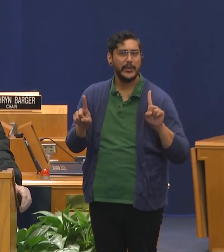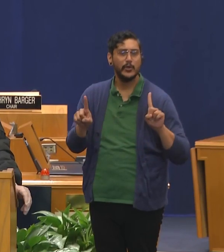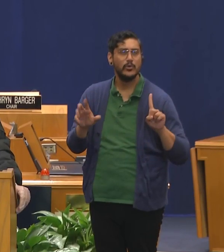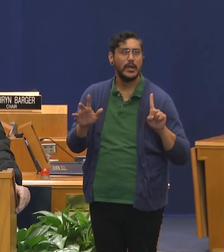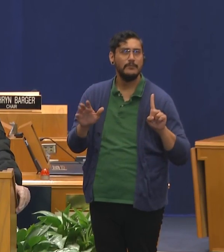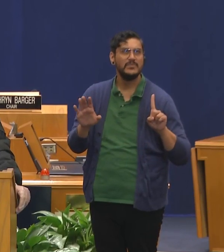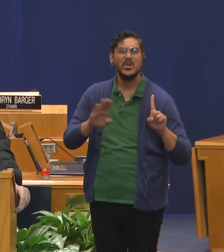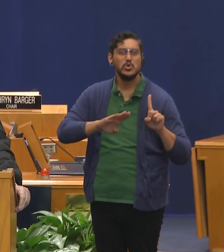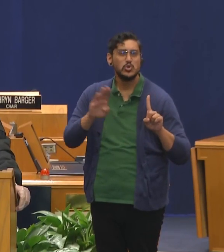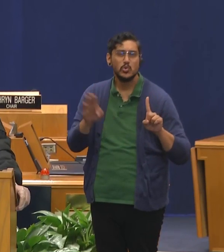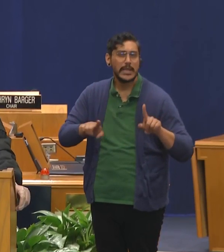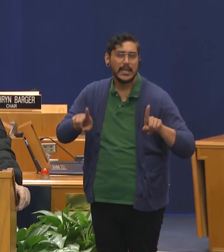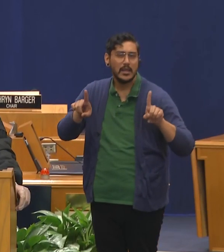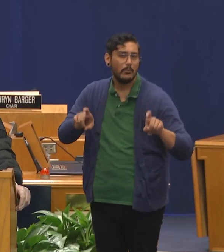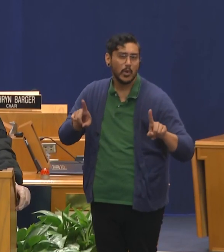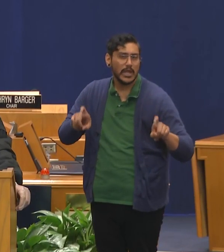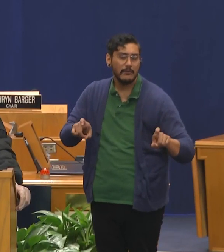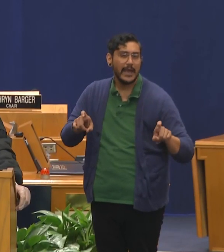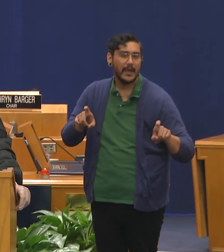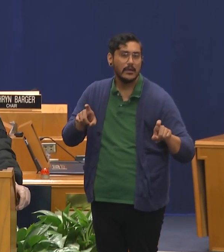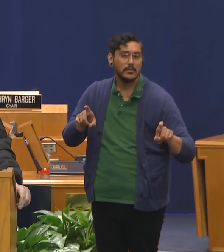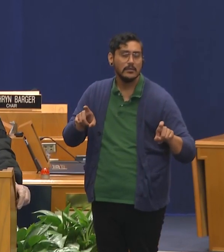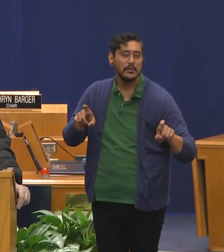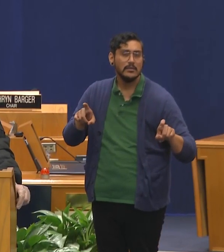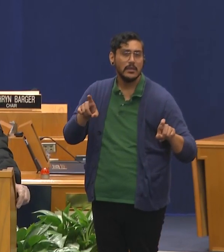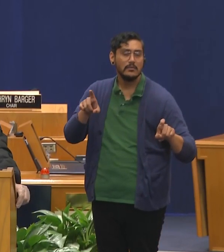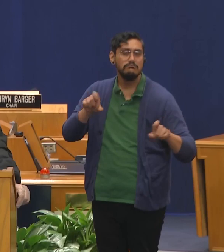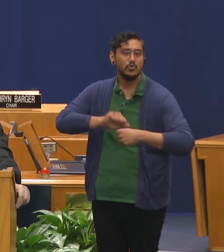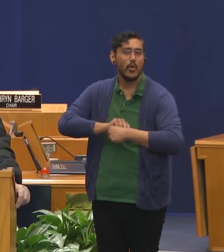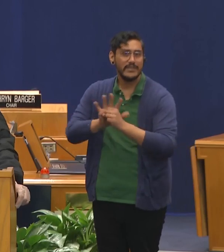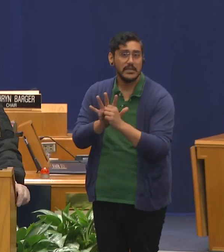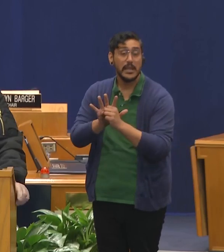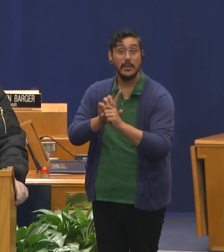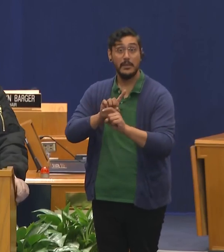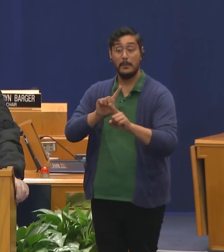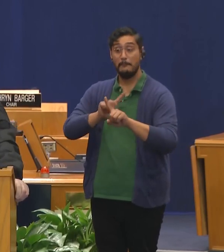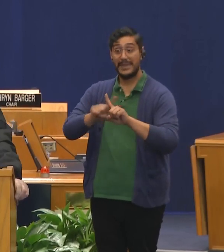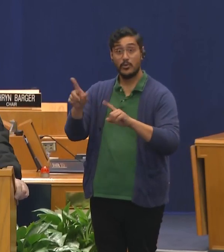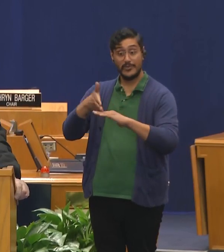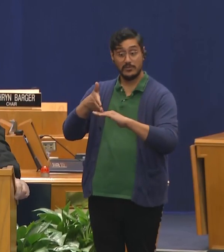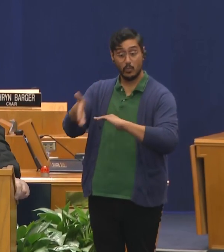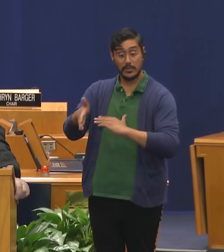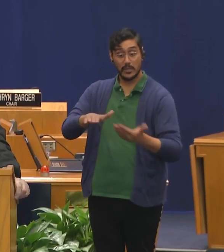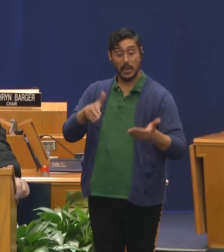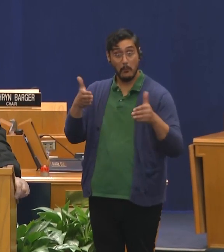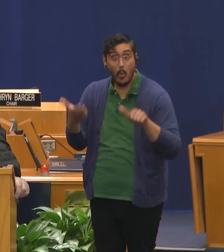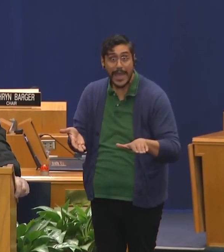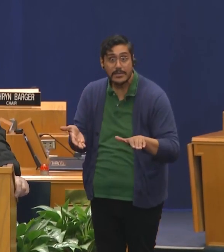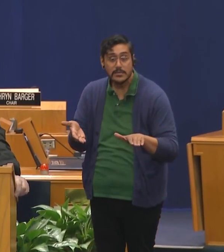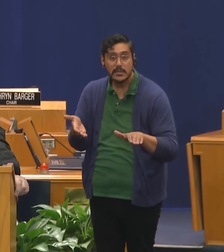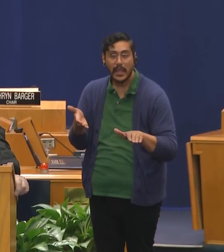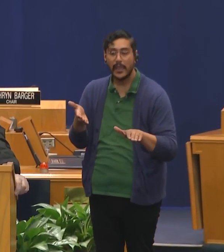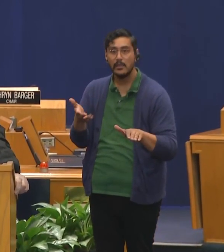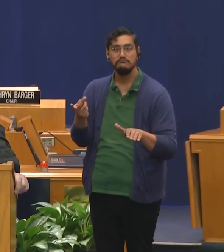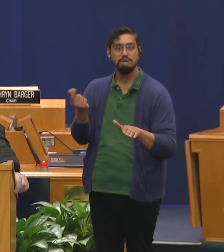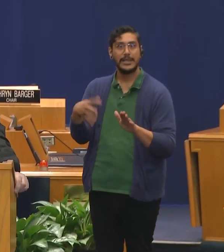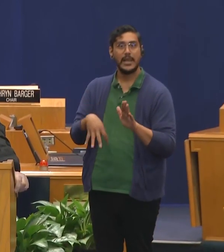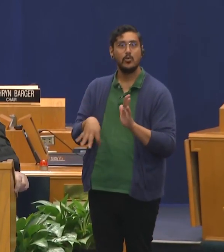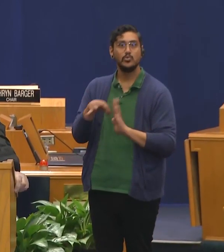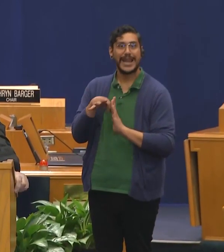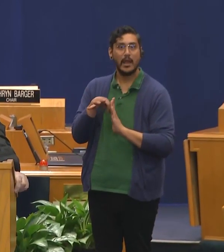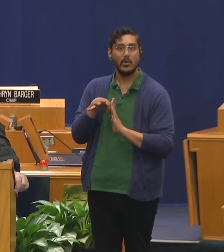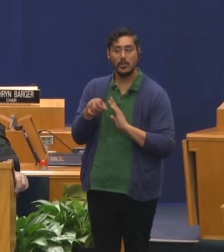les hicieron la prueba del COVID-19, pero que posteriormente a su muerte se han enterado que, en efecto,